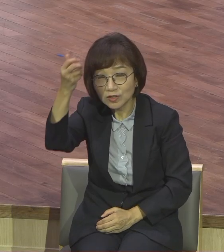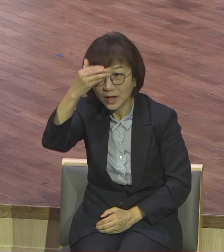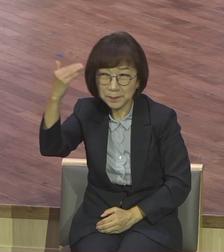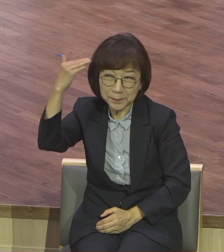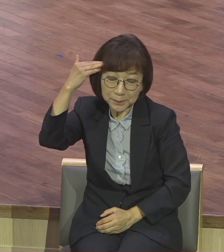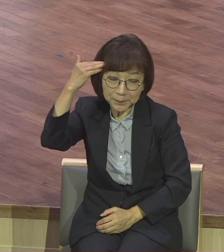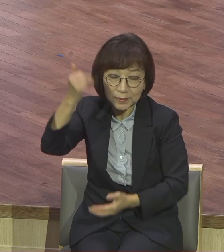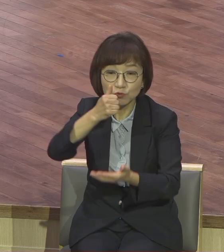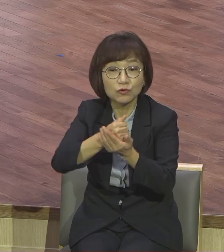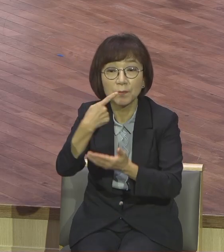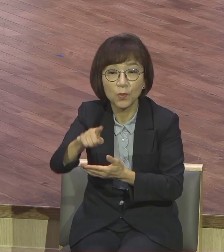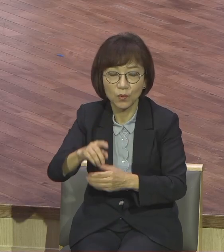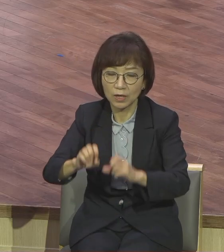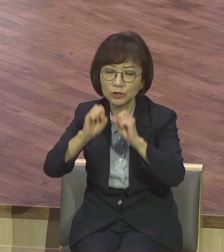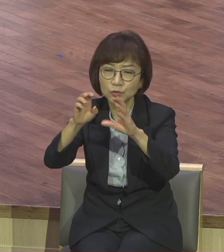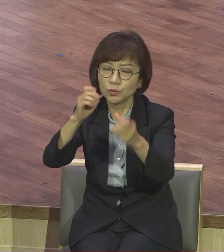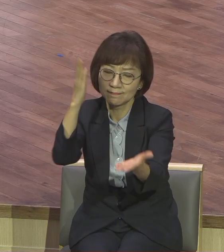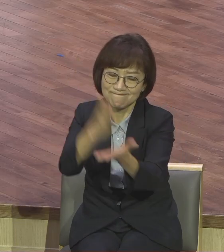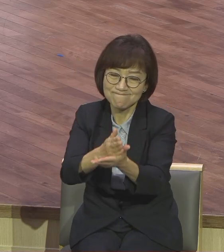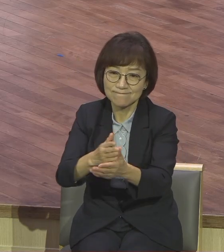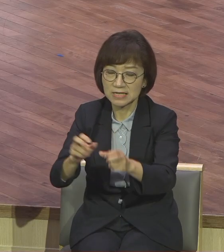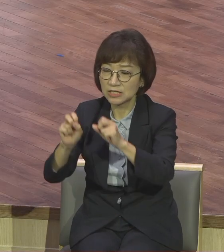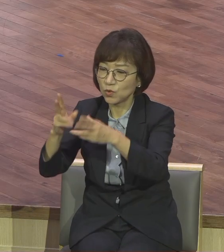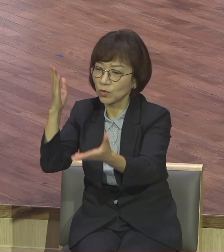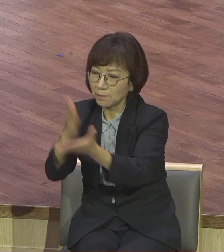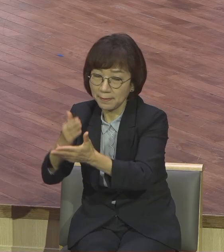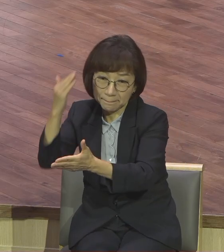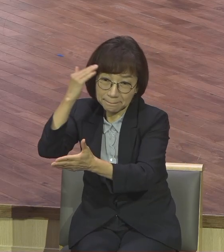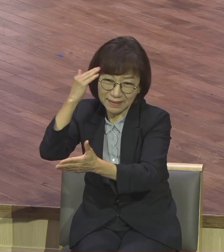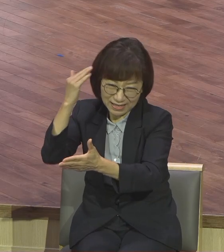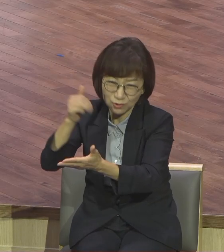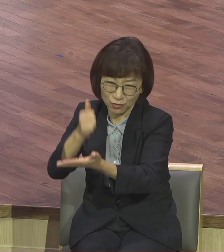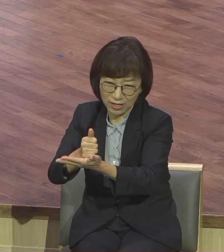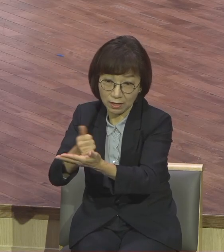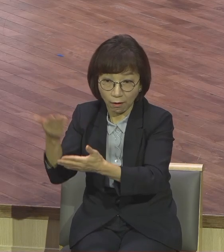말합니다. 영혼 구원하는데 방해하는 거.